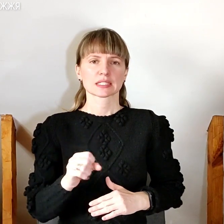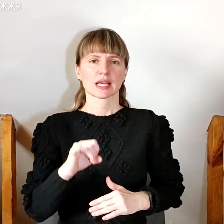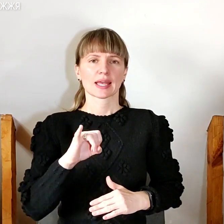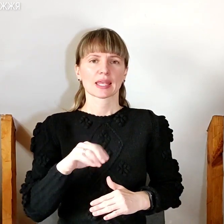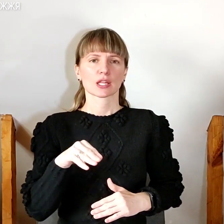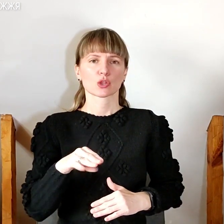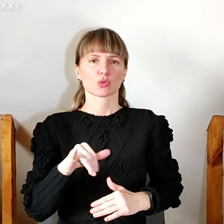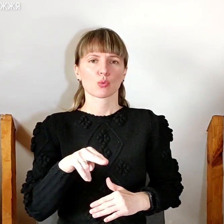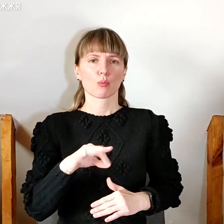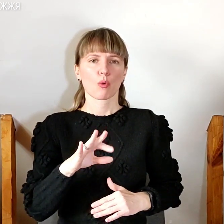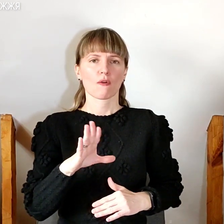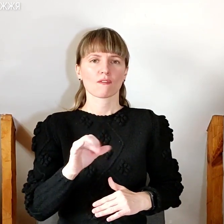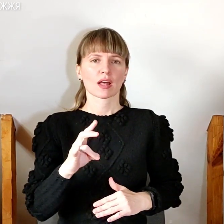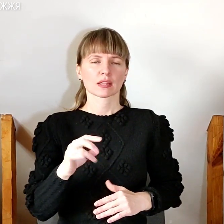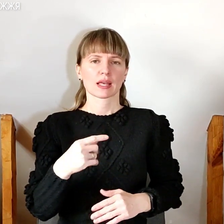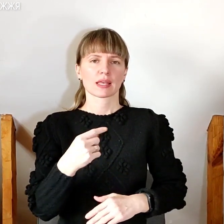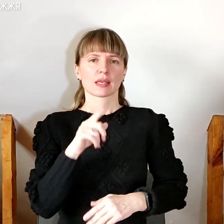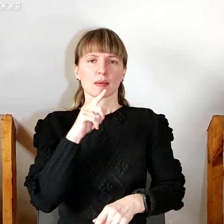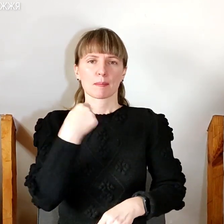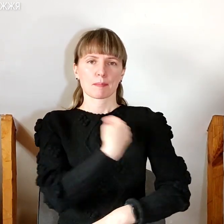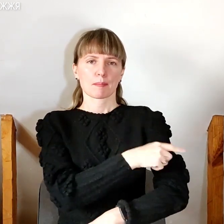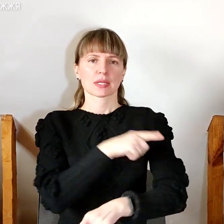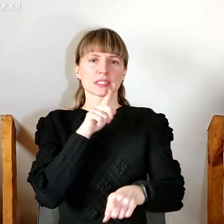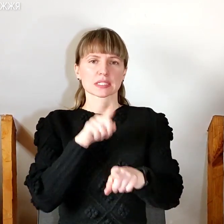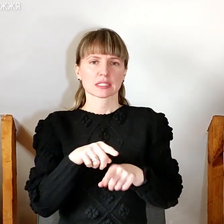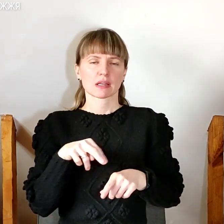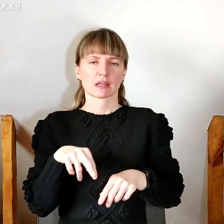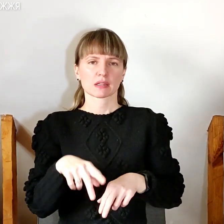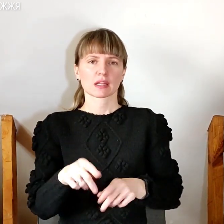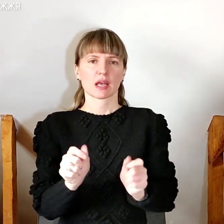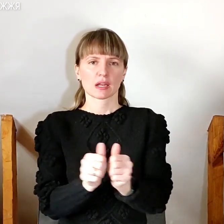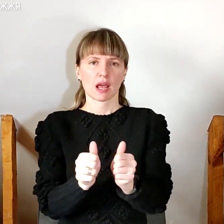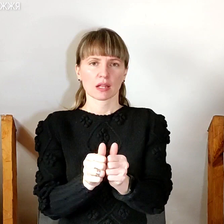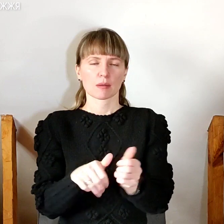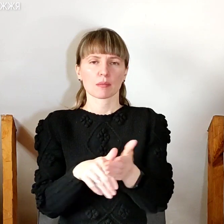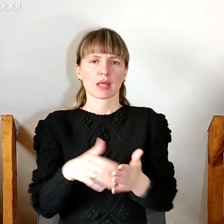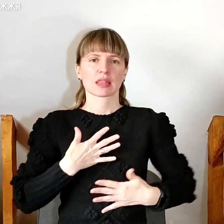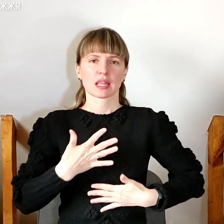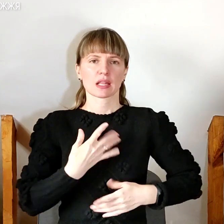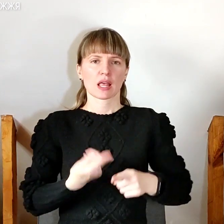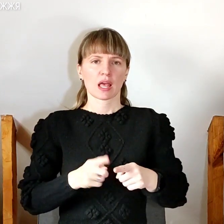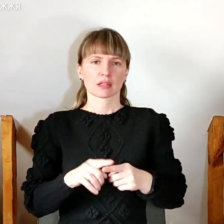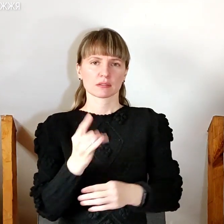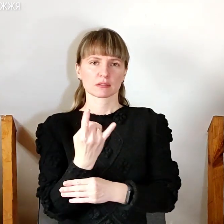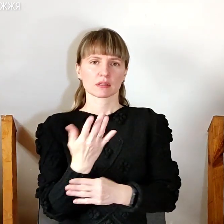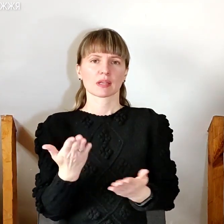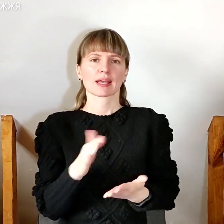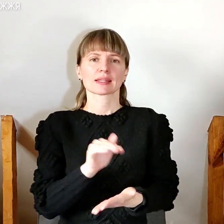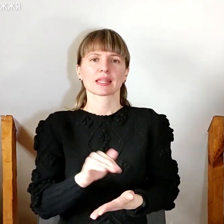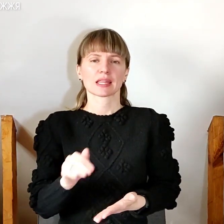і медсестра йде рядом і допомагає дихати цієї дитини. Як діти переносять?